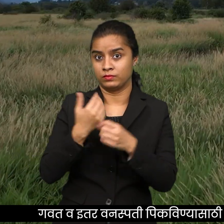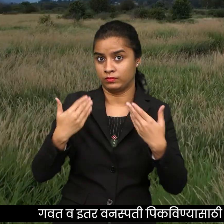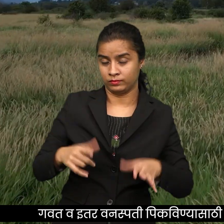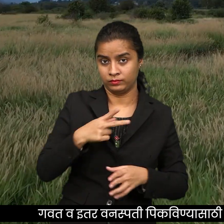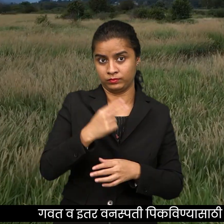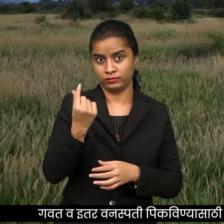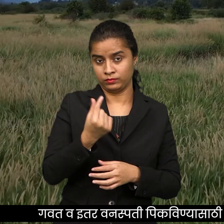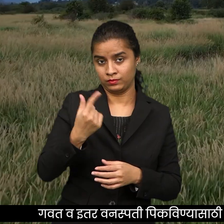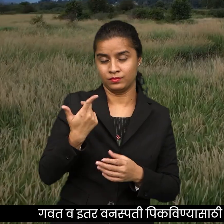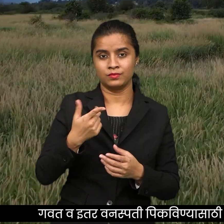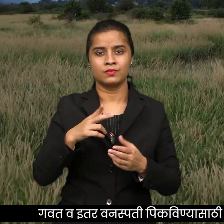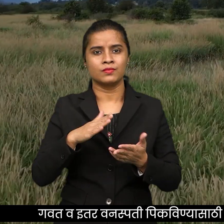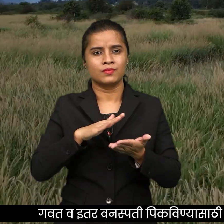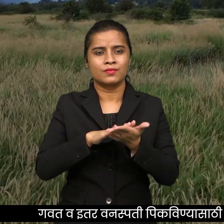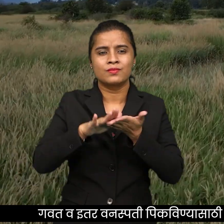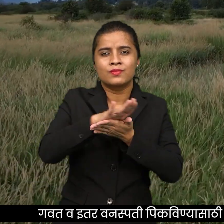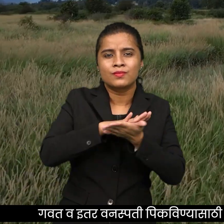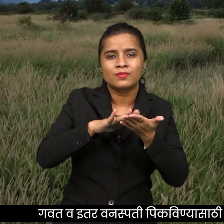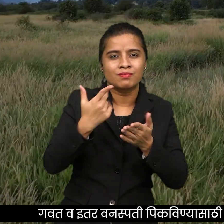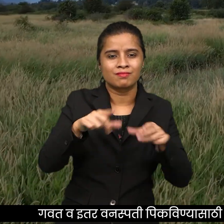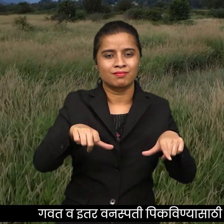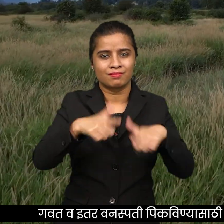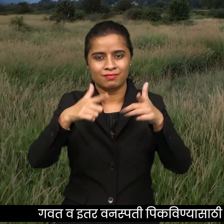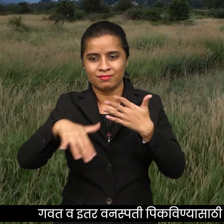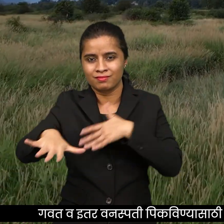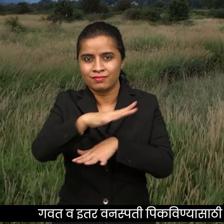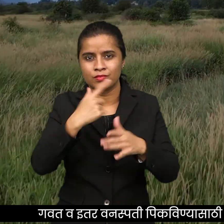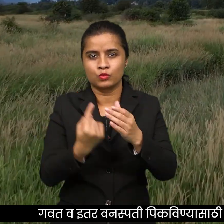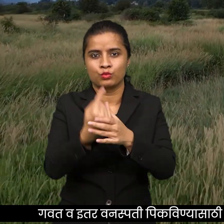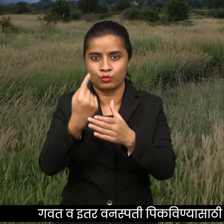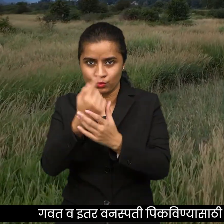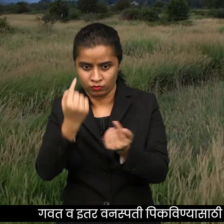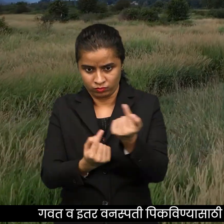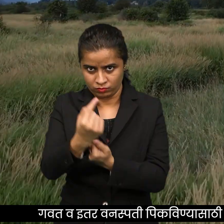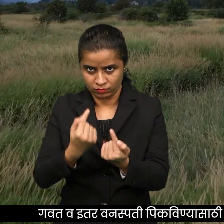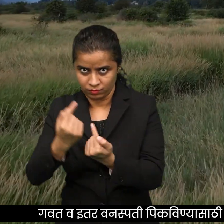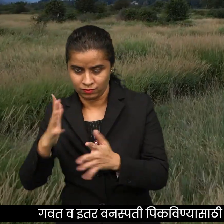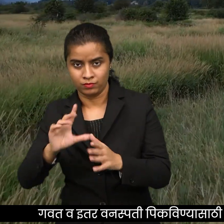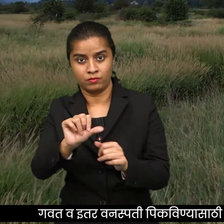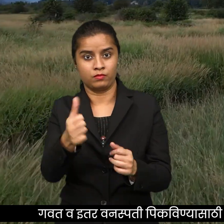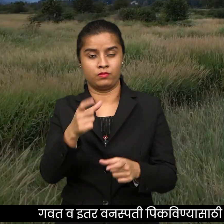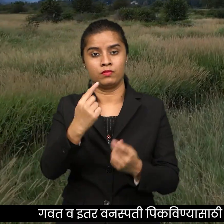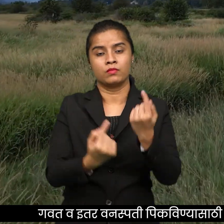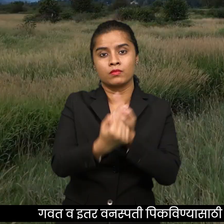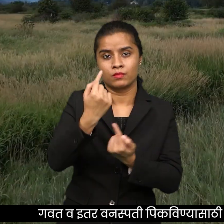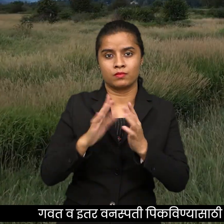गवत व इतर वनस्पती पिकवण्यासाठी शेतकरी मोकळ्या जमिनीचा वापर करतात.